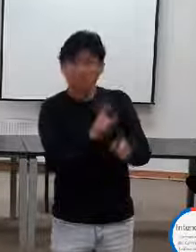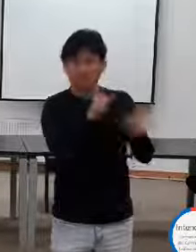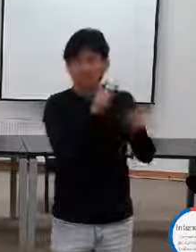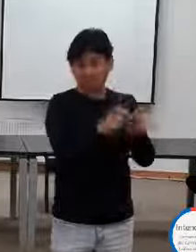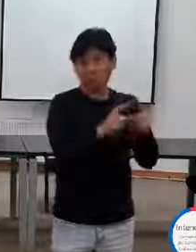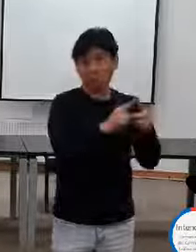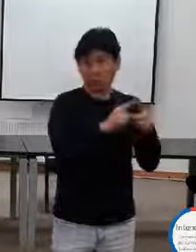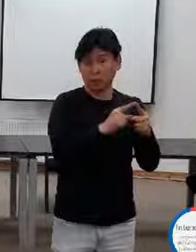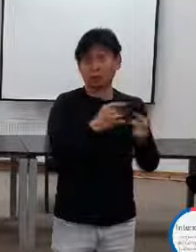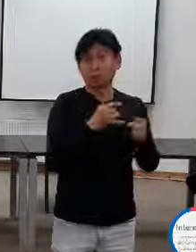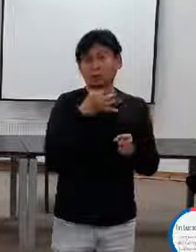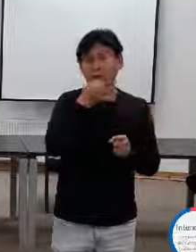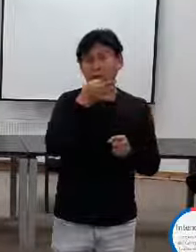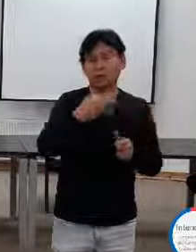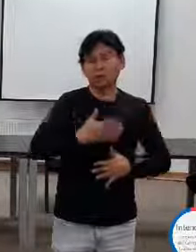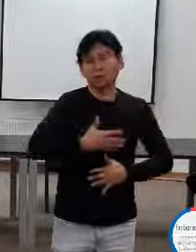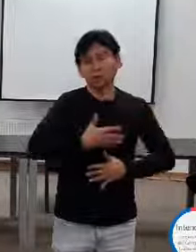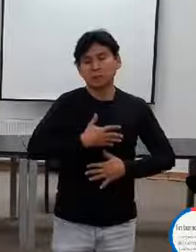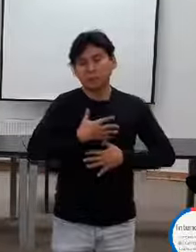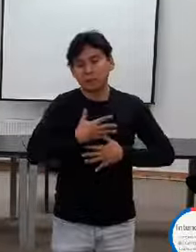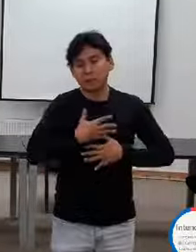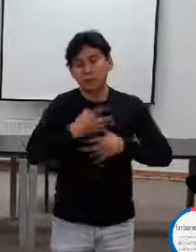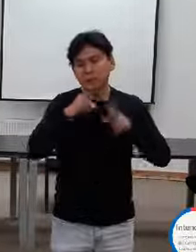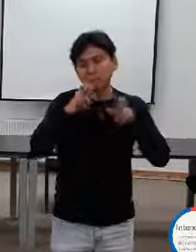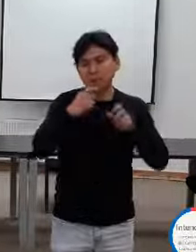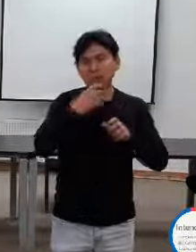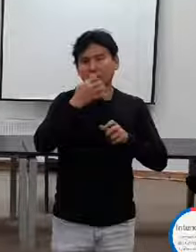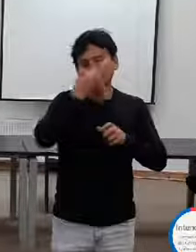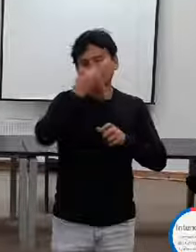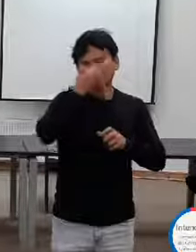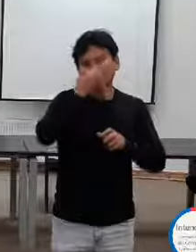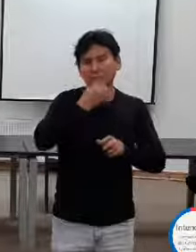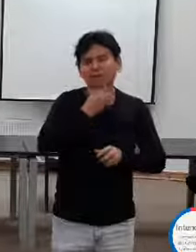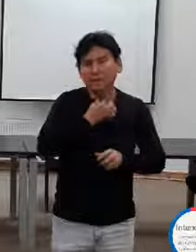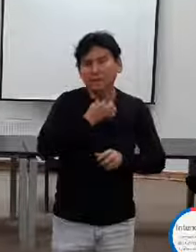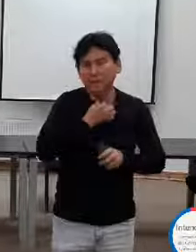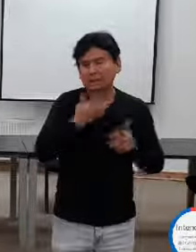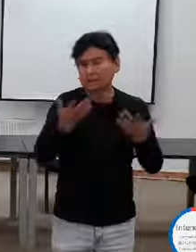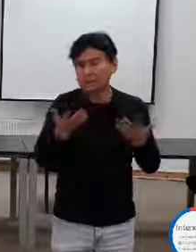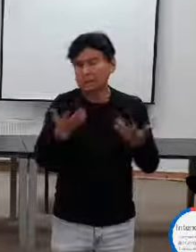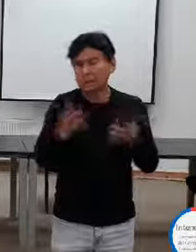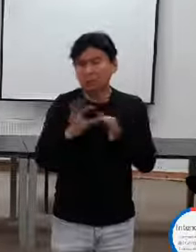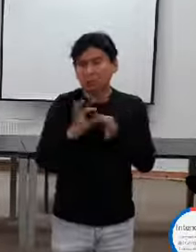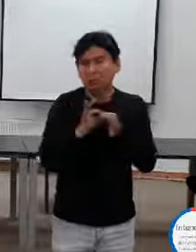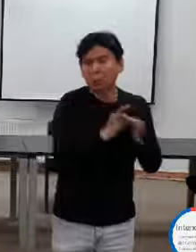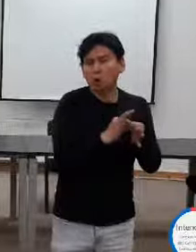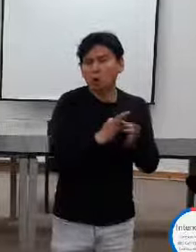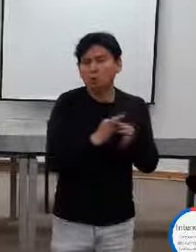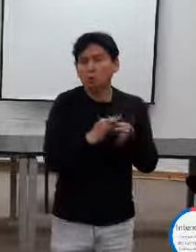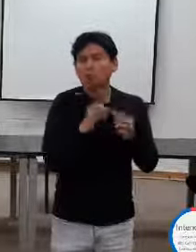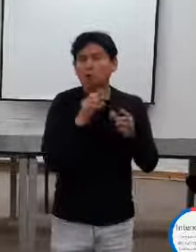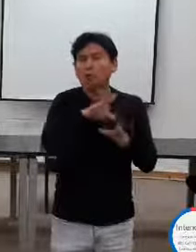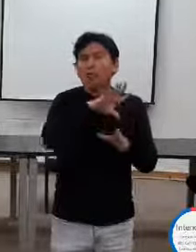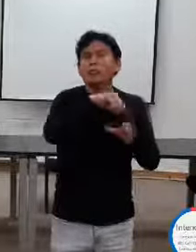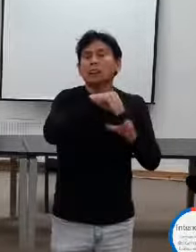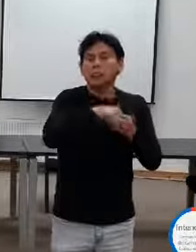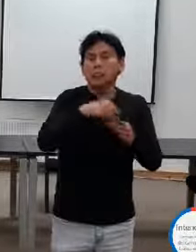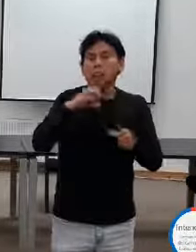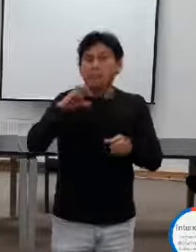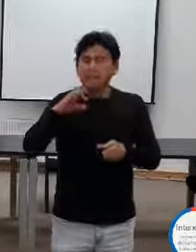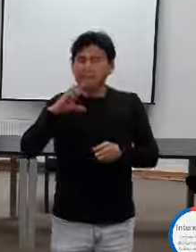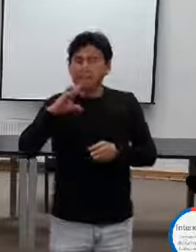persona relata sintomatología sugerente a una faringitis, razón por la cual estaba dentro de las